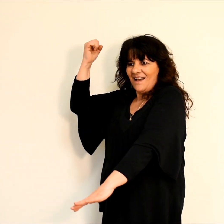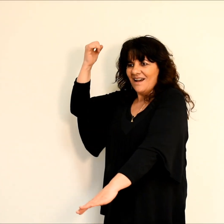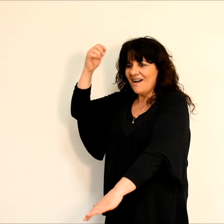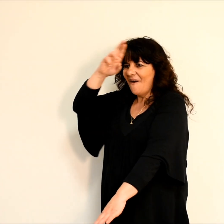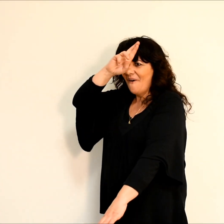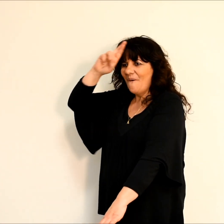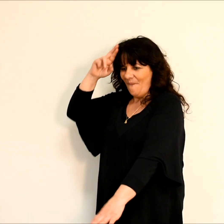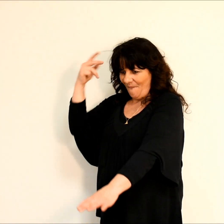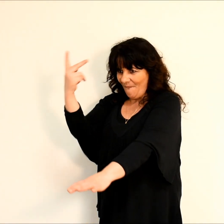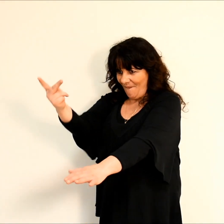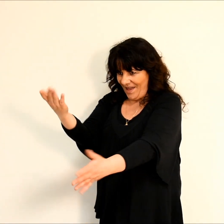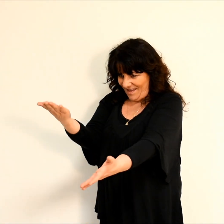vienne la prendre.